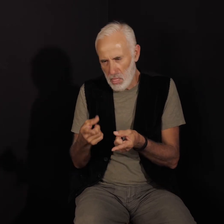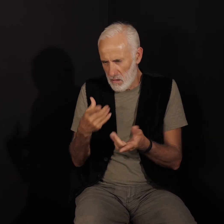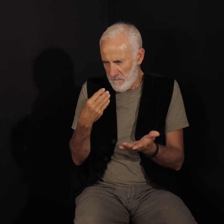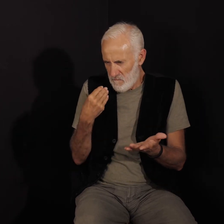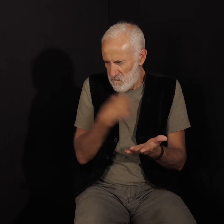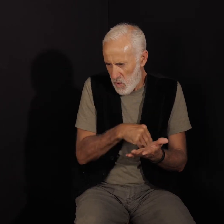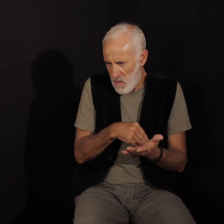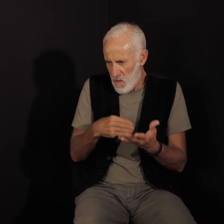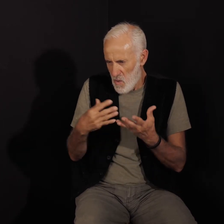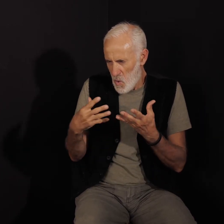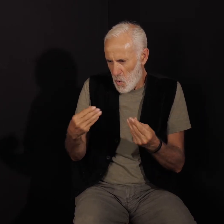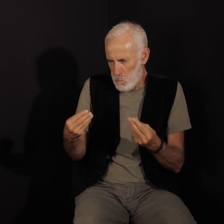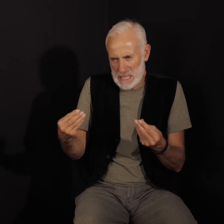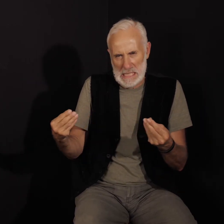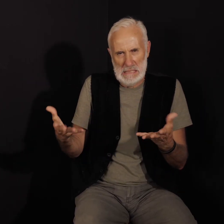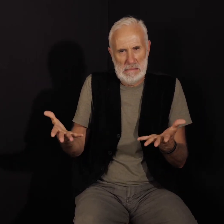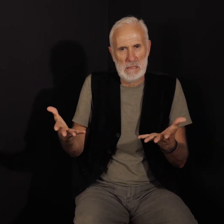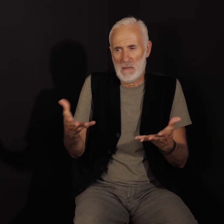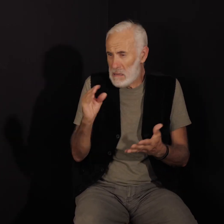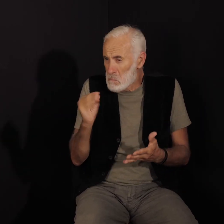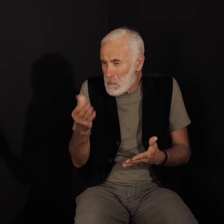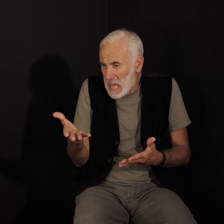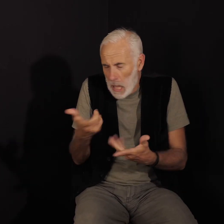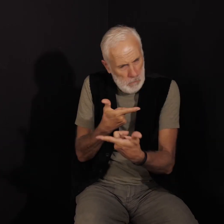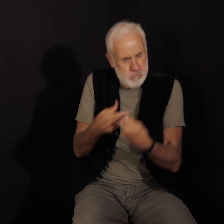antinomique. Un enfant n'a rien à faire là.